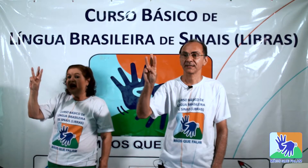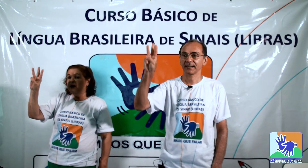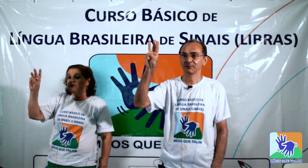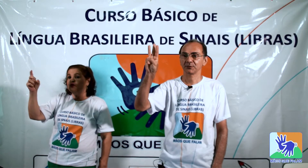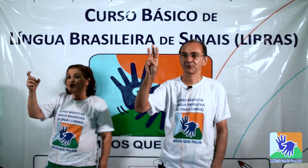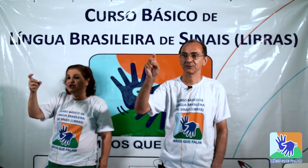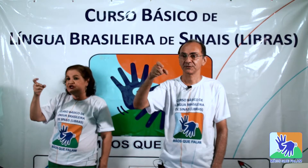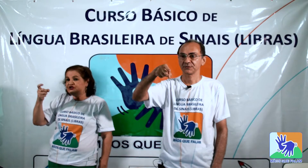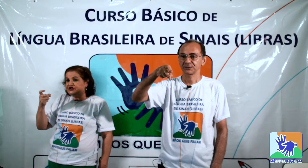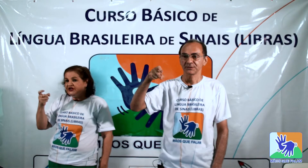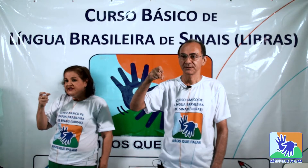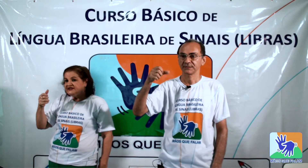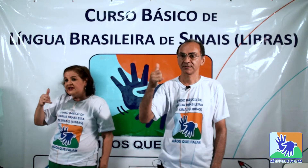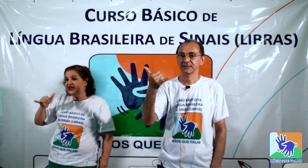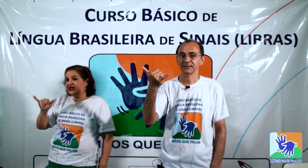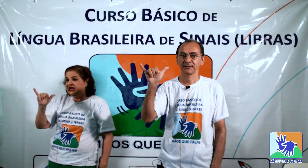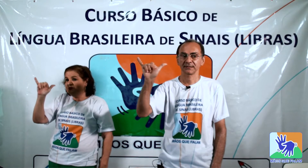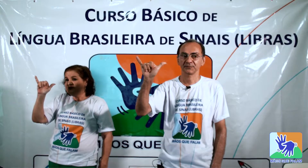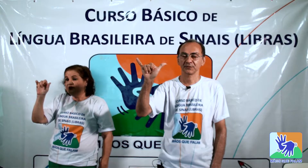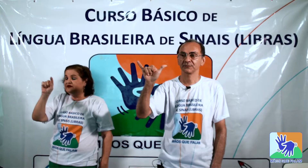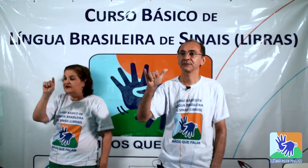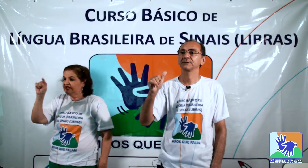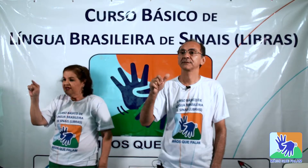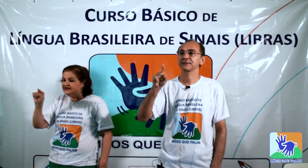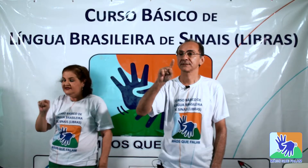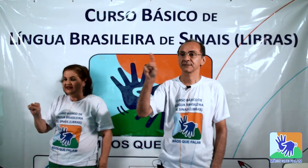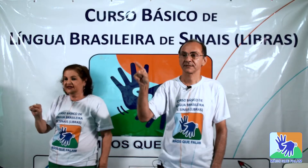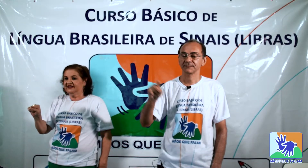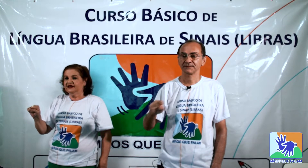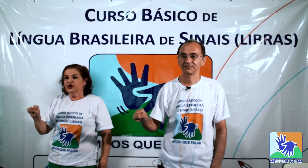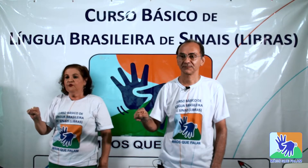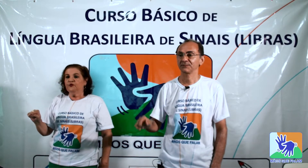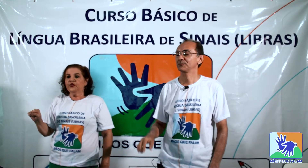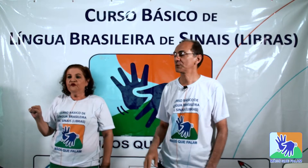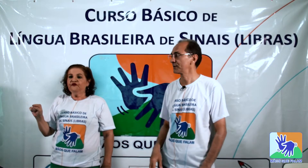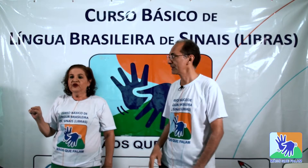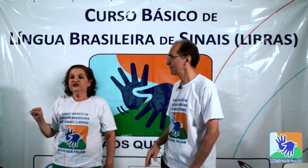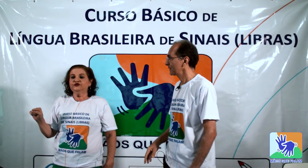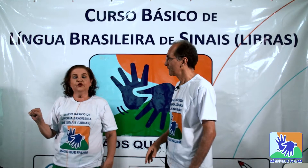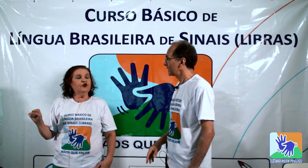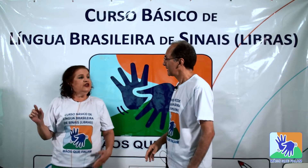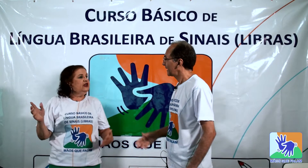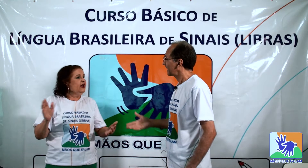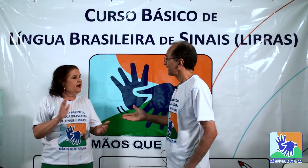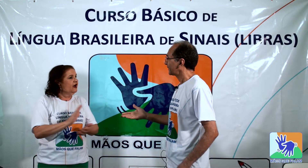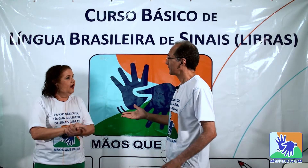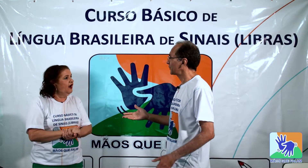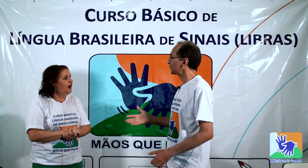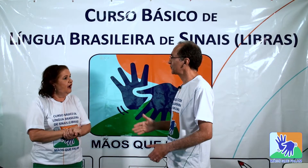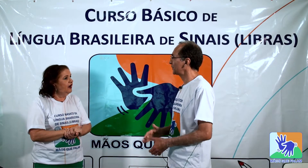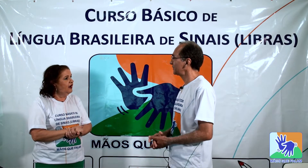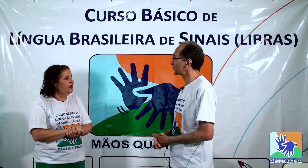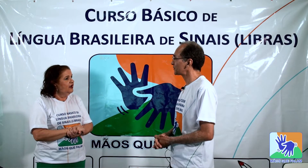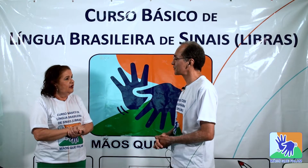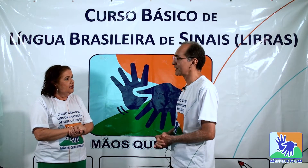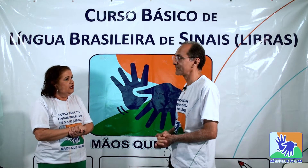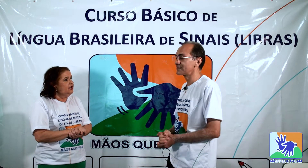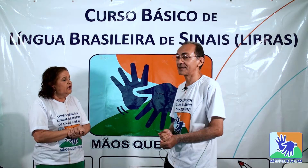W, X, Y e Z. Professor, que legal! Muito bem, professora. Quer dizer que